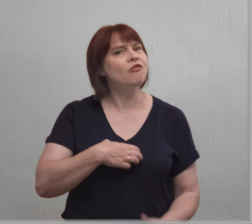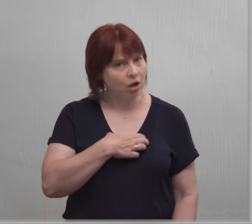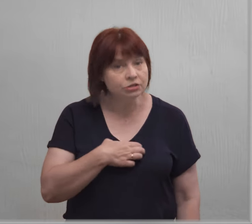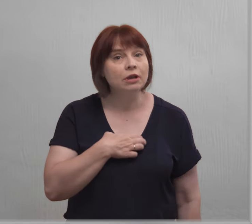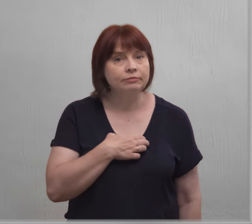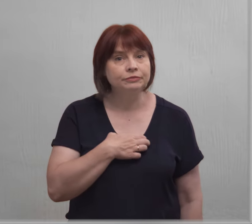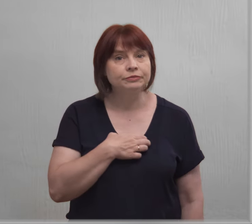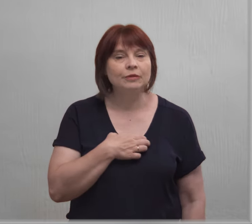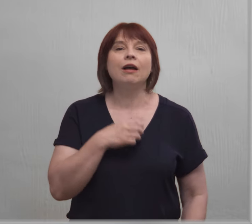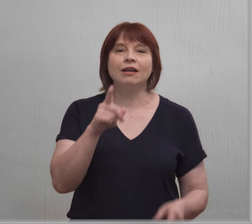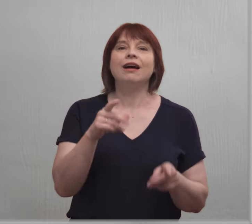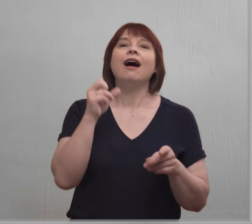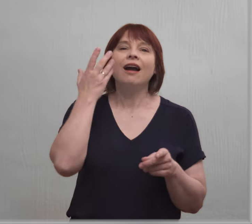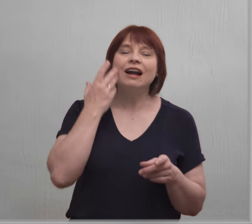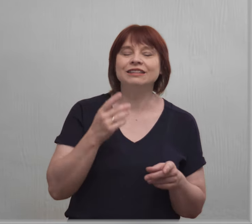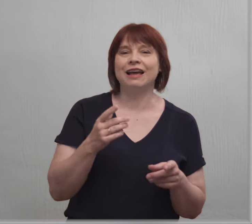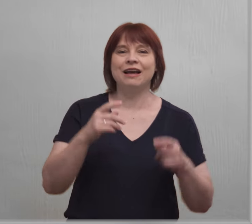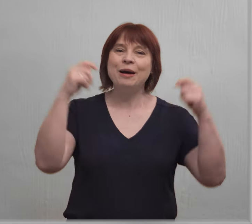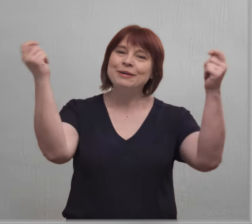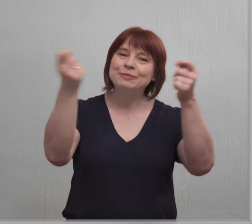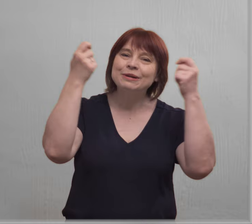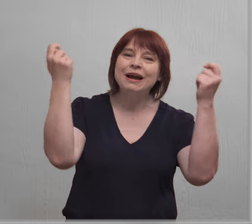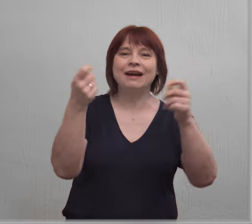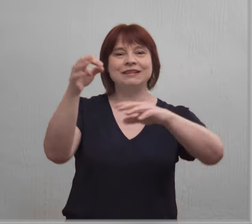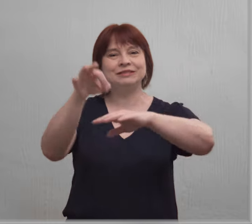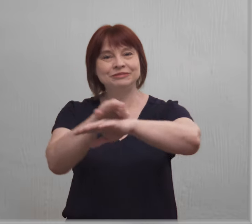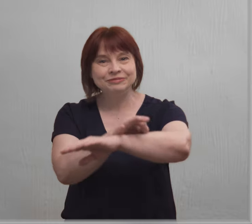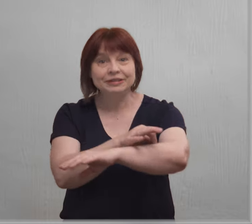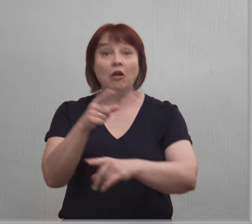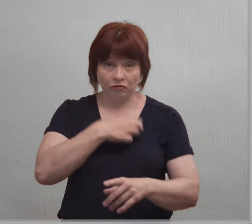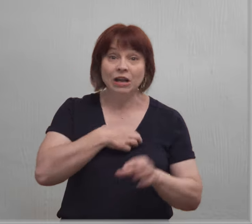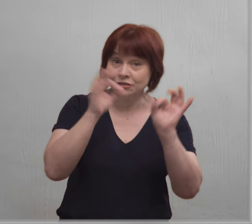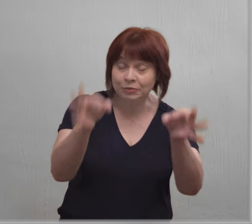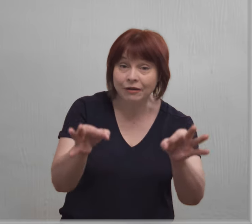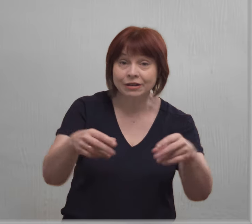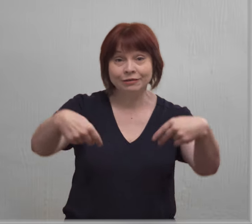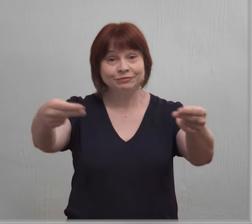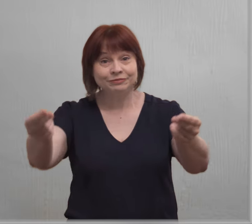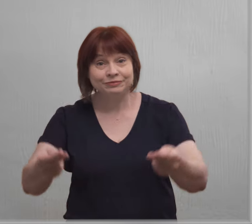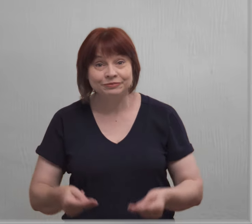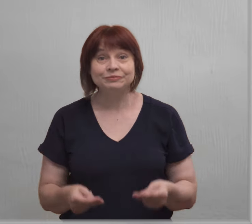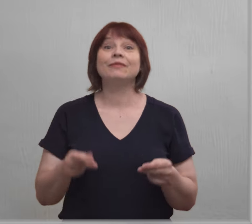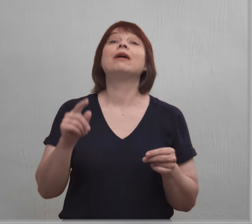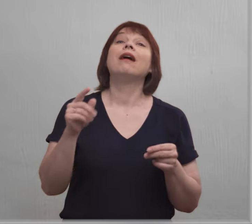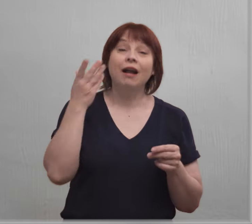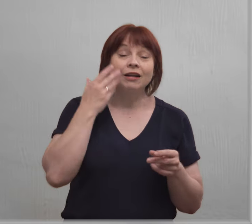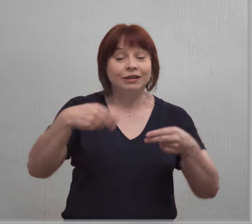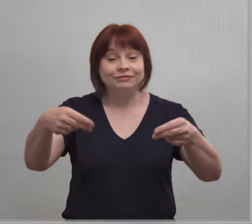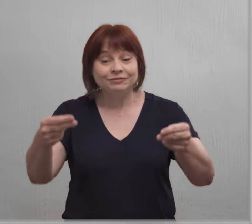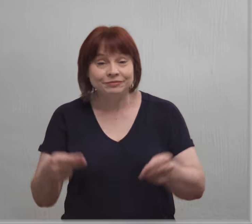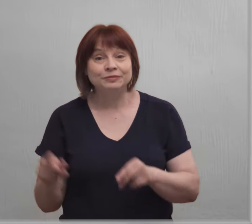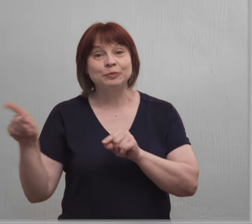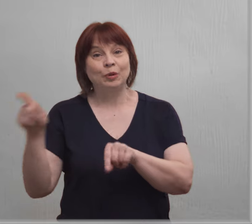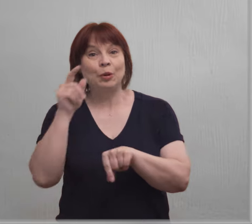Как бракосочетание мужа и жены является важным моментом, обещание друг другу